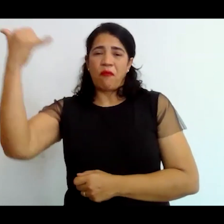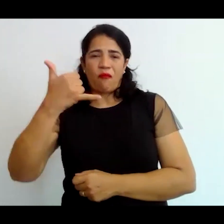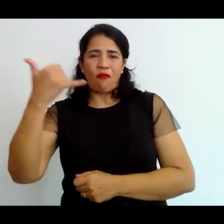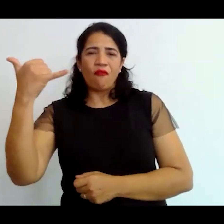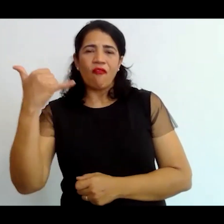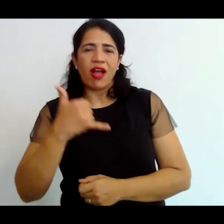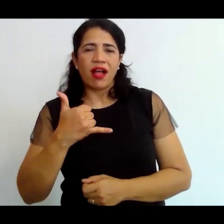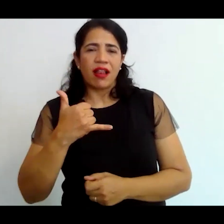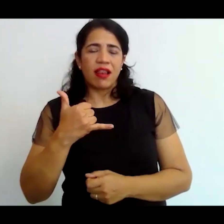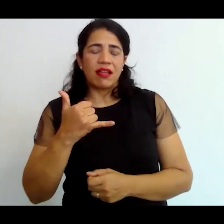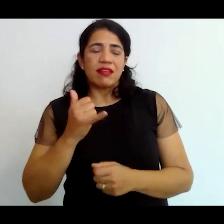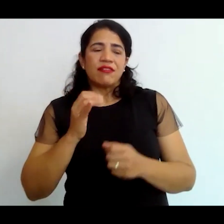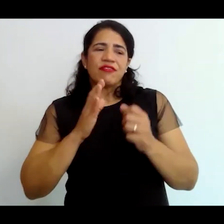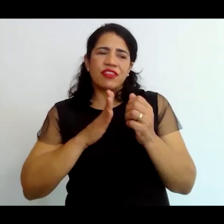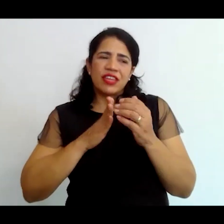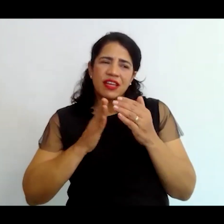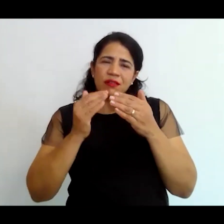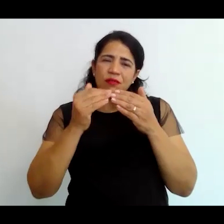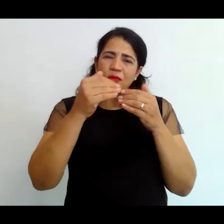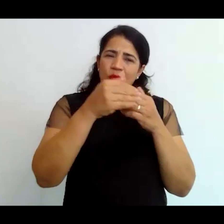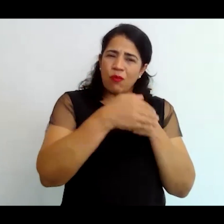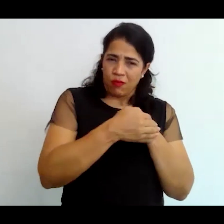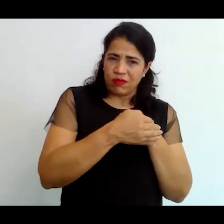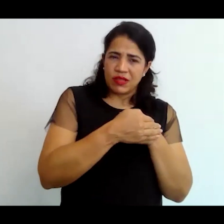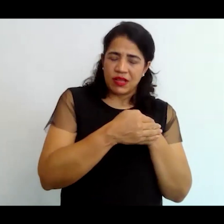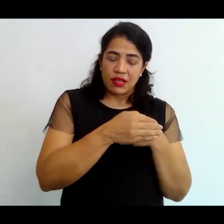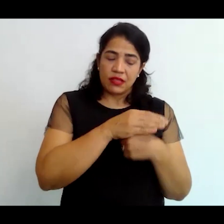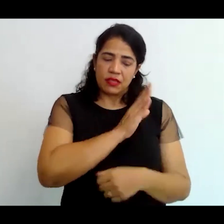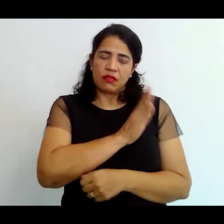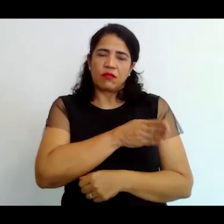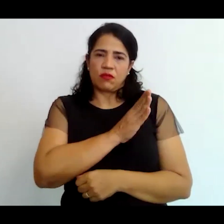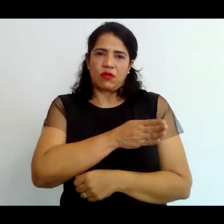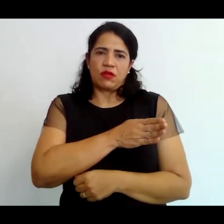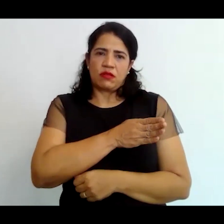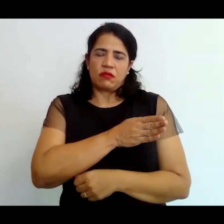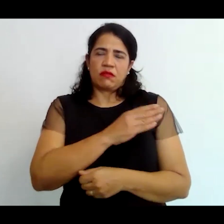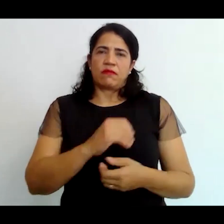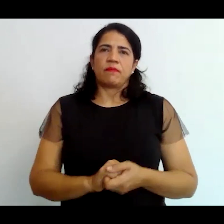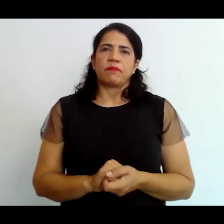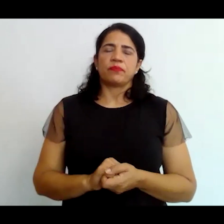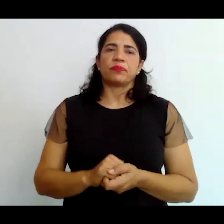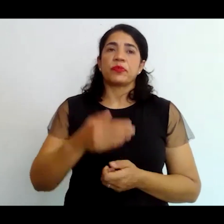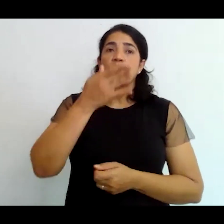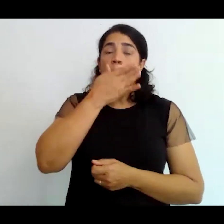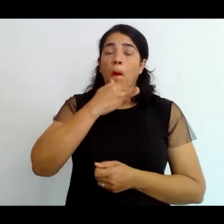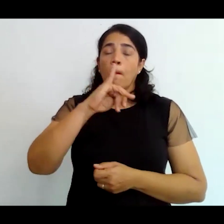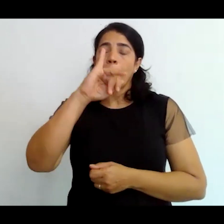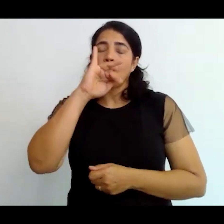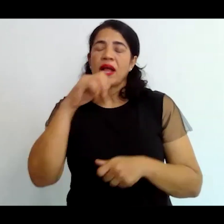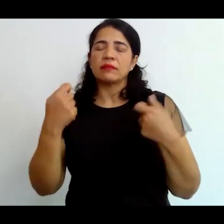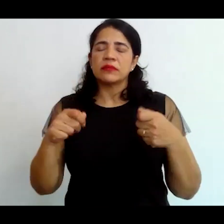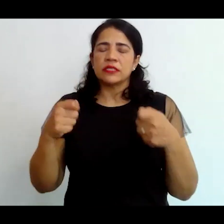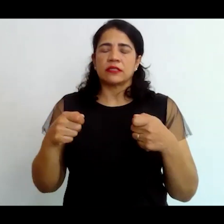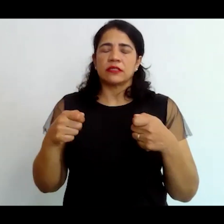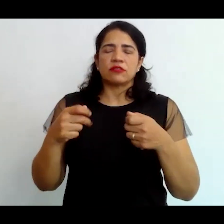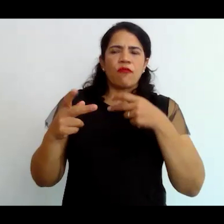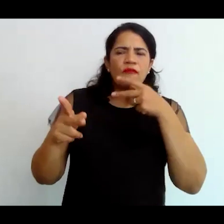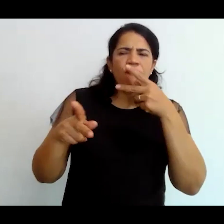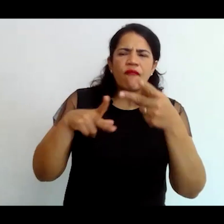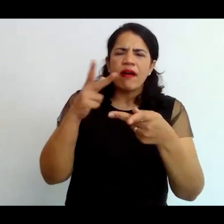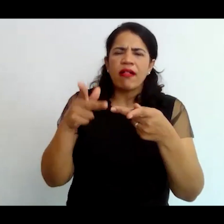devem inculcar, isto é, repetir essas palavras aos filhos em casa,